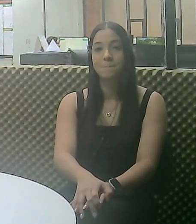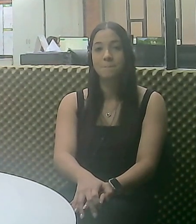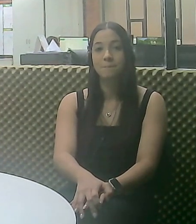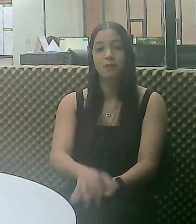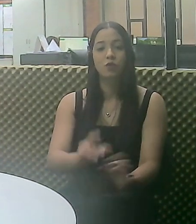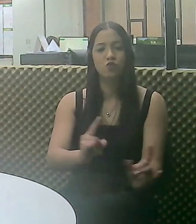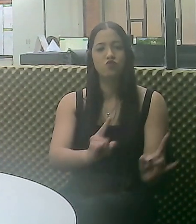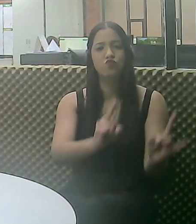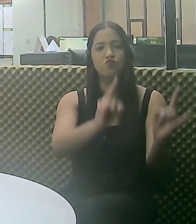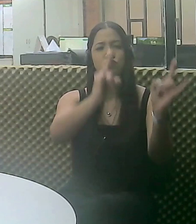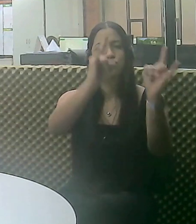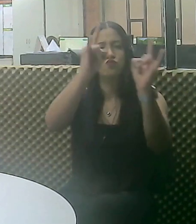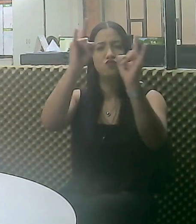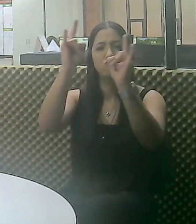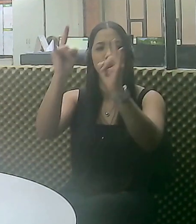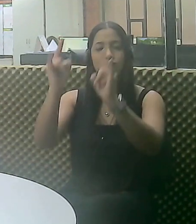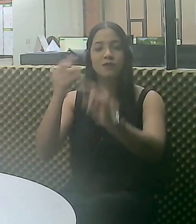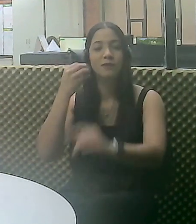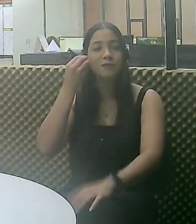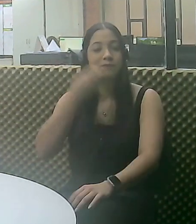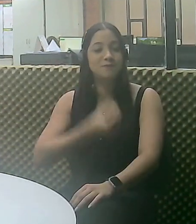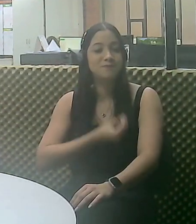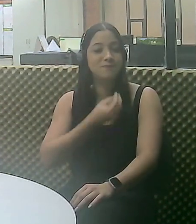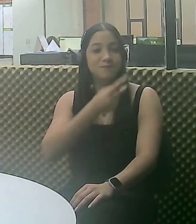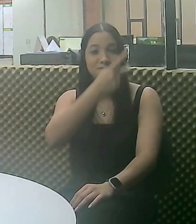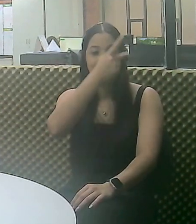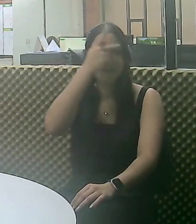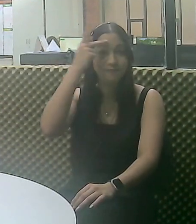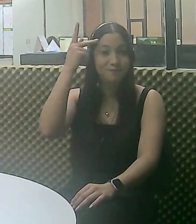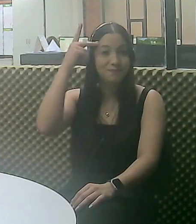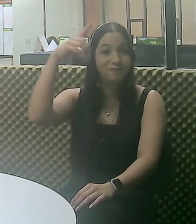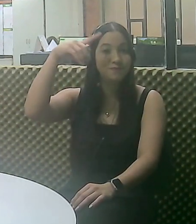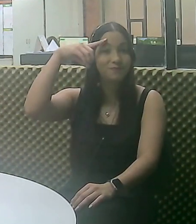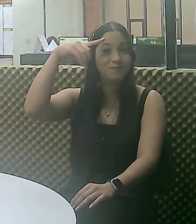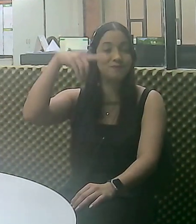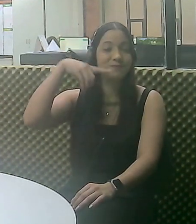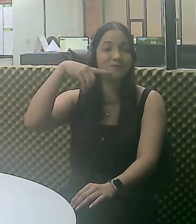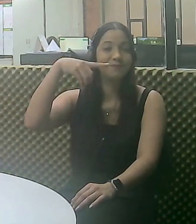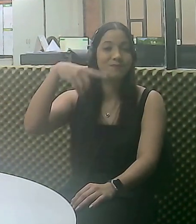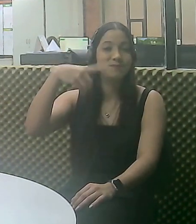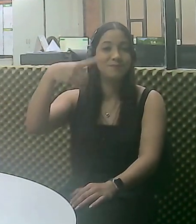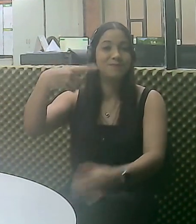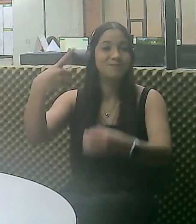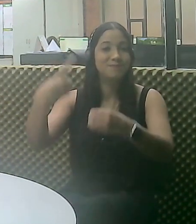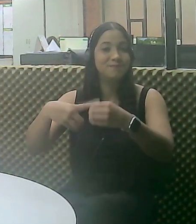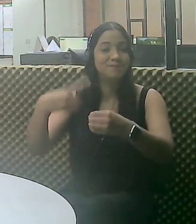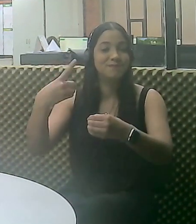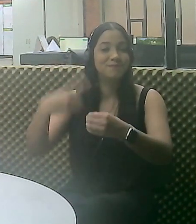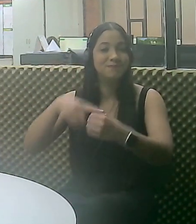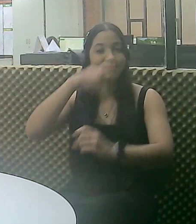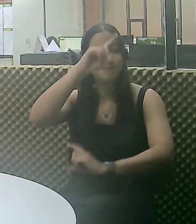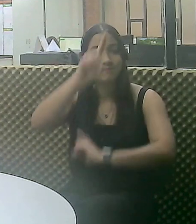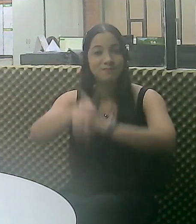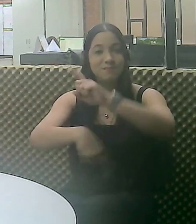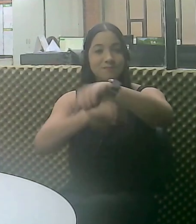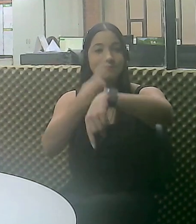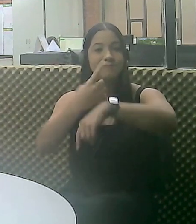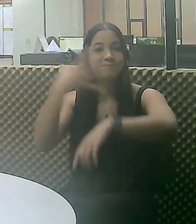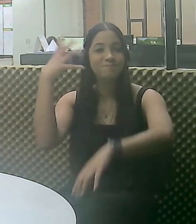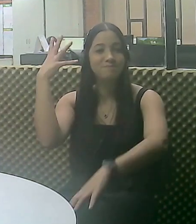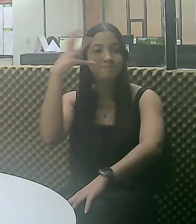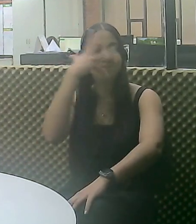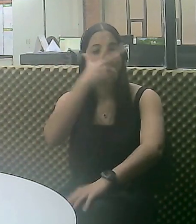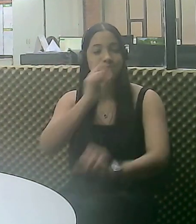São prédios que fazem parte da vida das pessoas e do dia a dia de uma cidade que fica cada vez mais